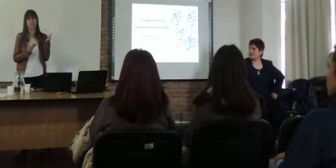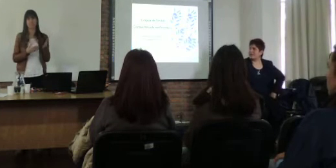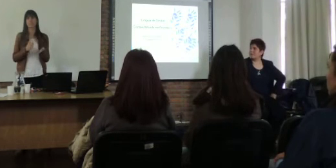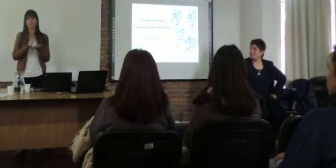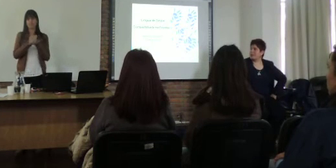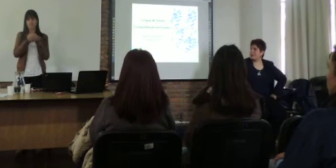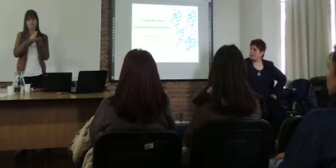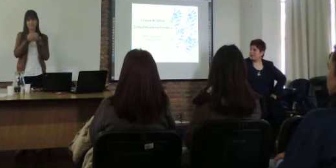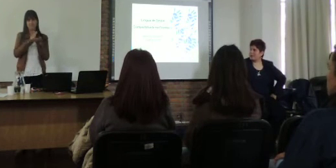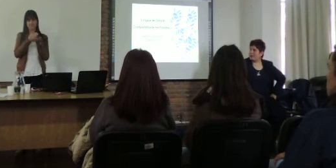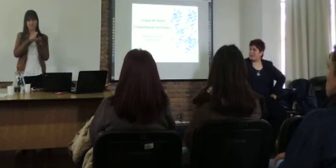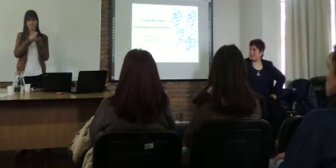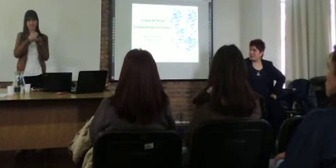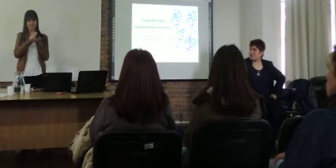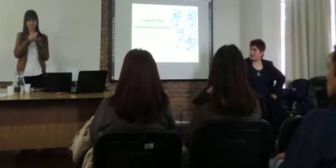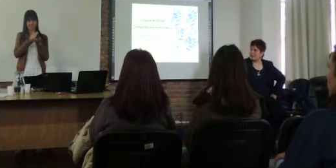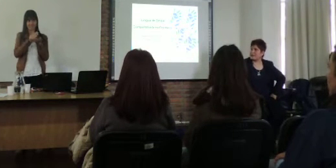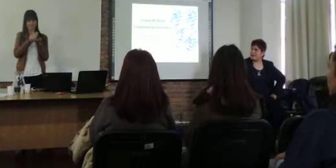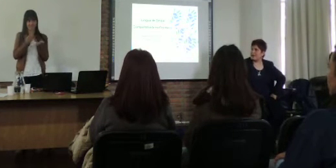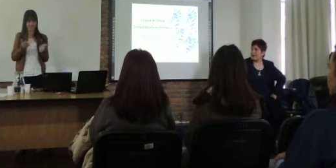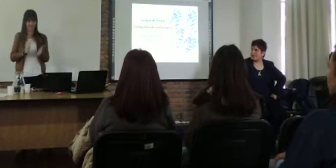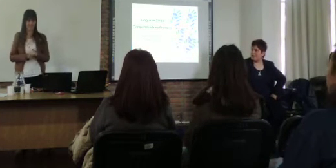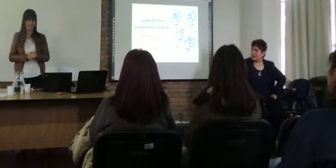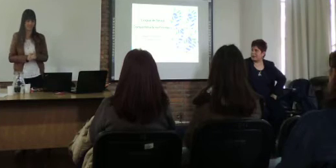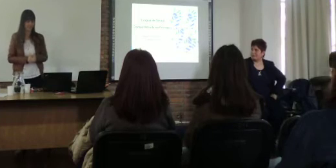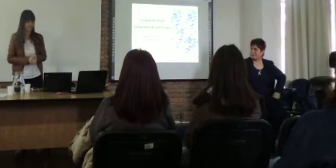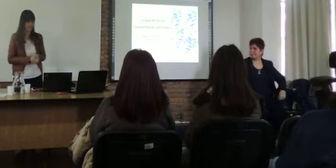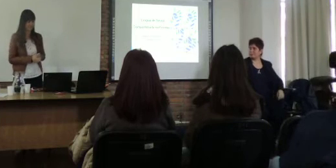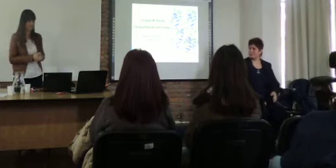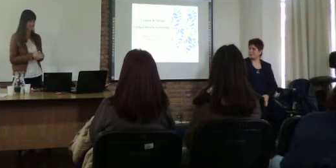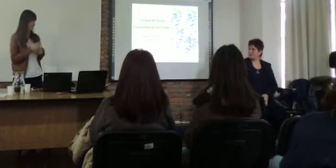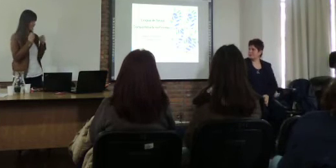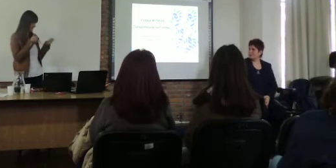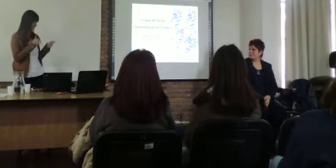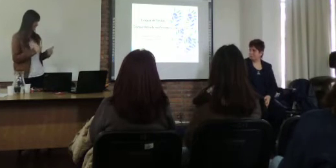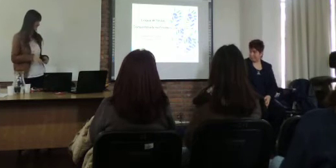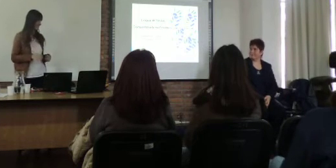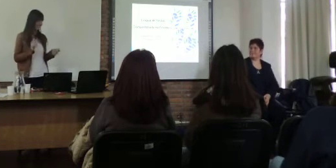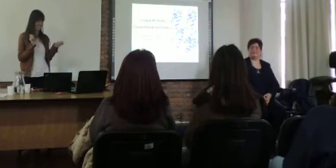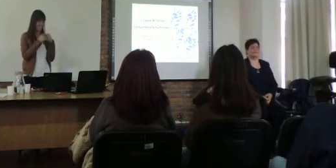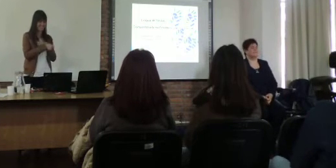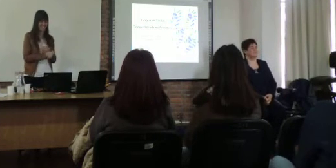de esa identidad bilingüe que tienen las personas sordas en la frontera.